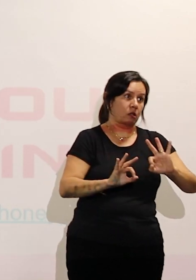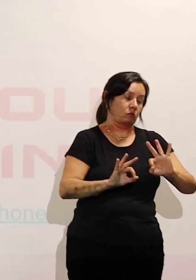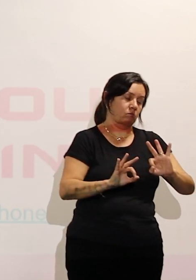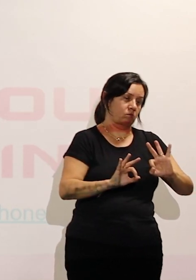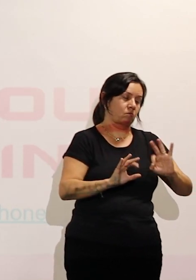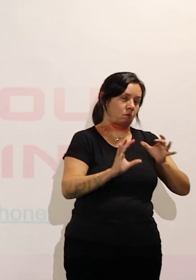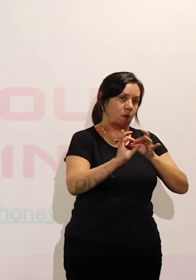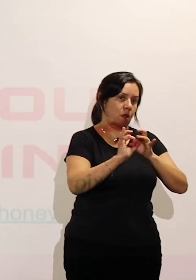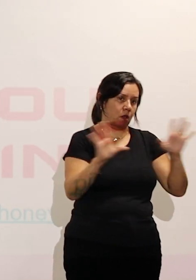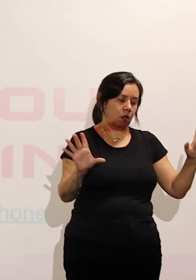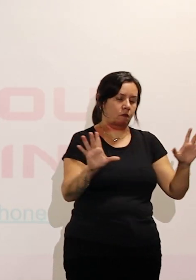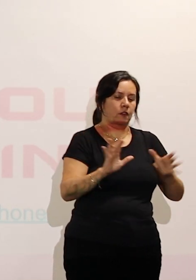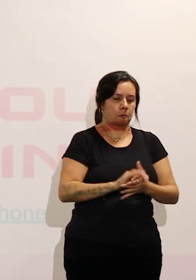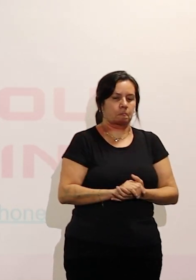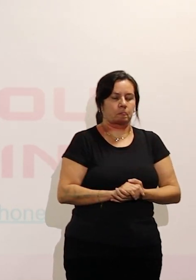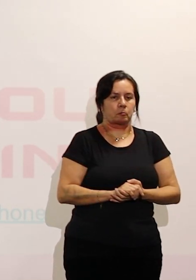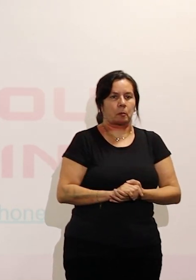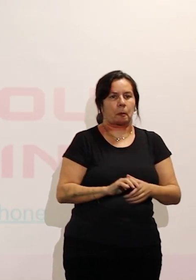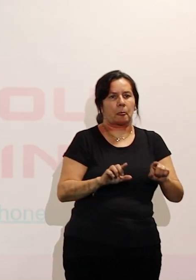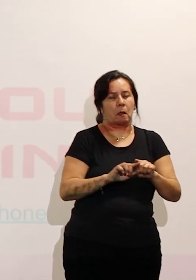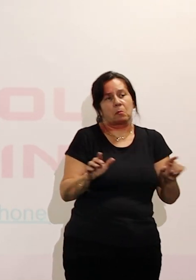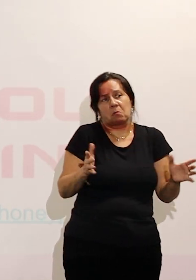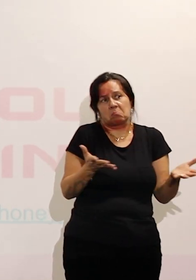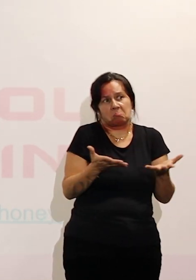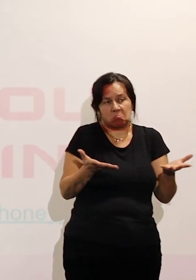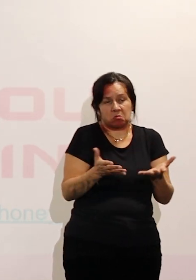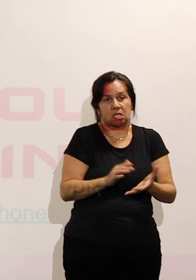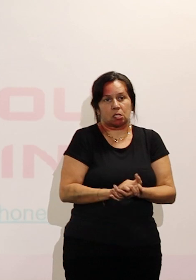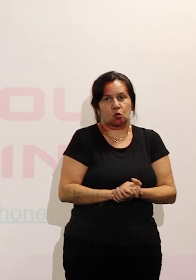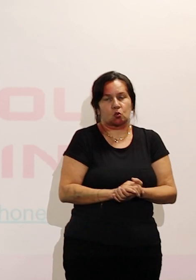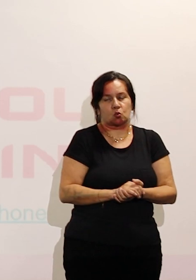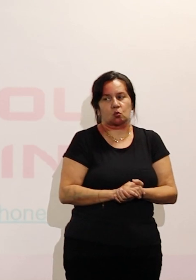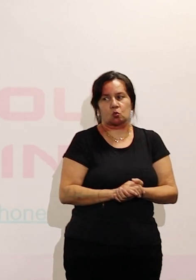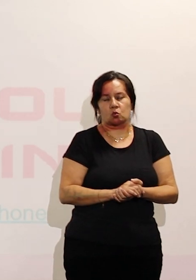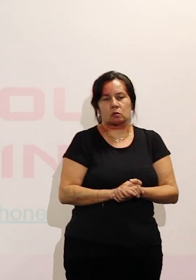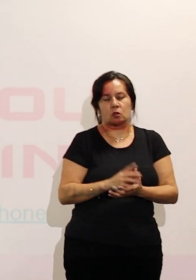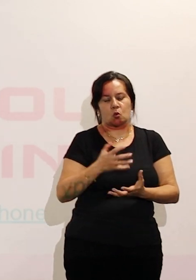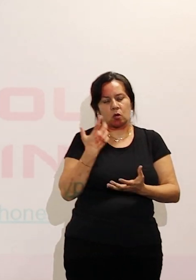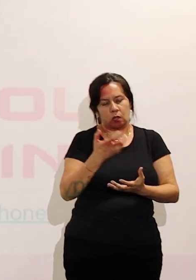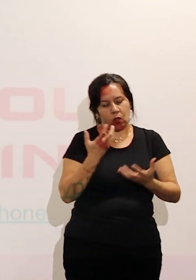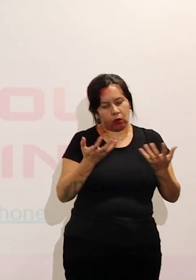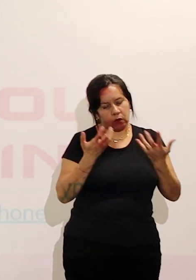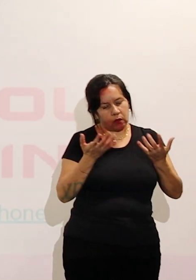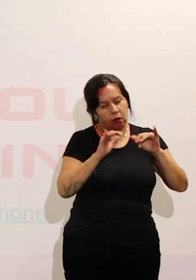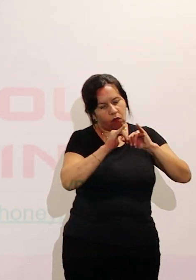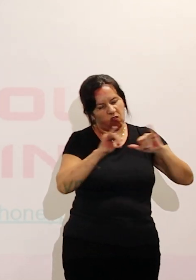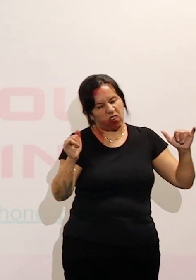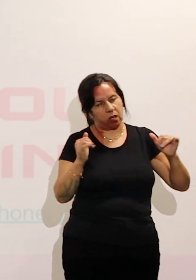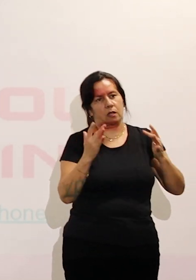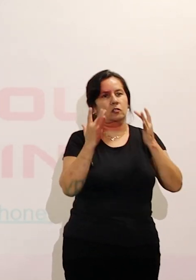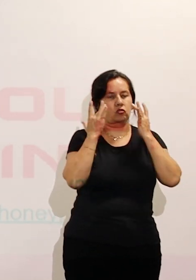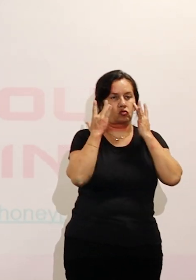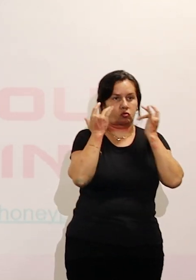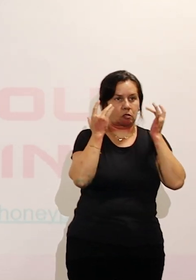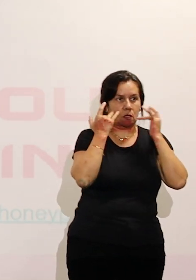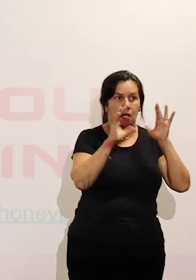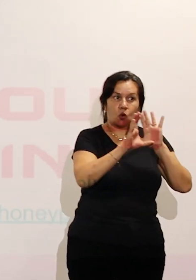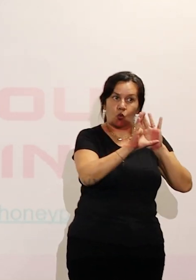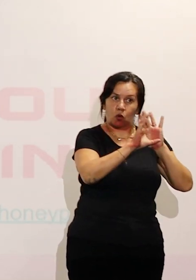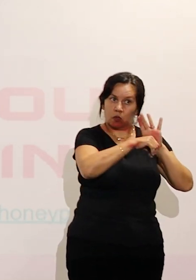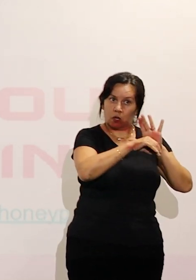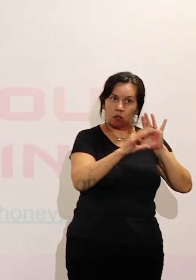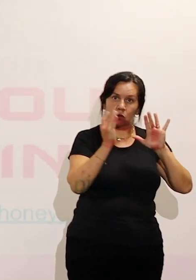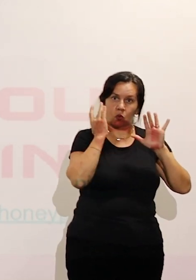né? Mas, basicamente, assim, o que a gente fala de arte, né, de concept